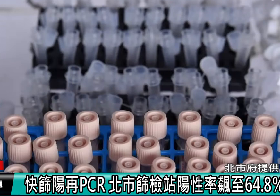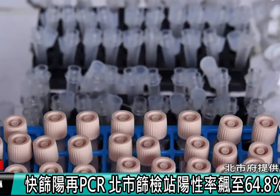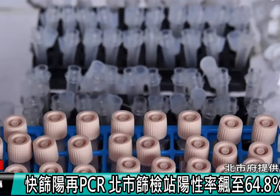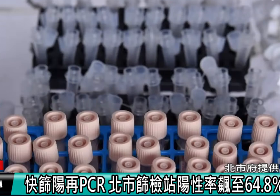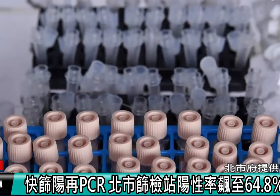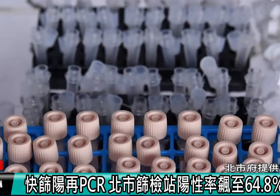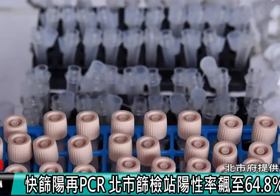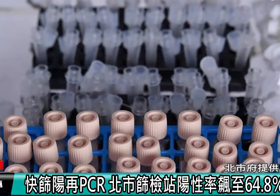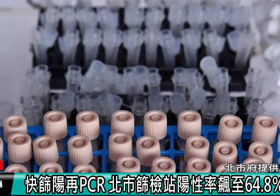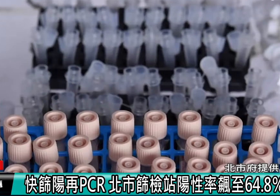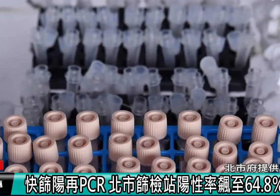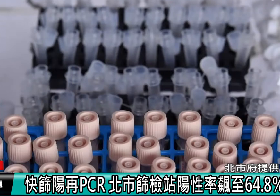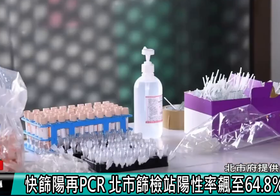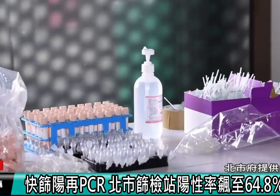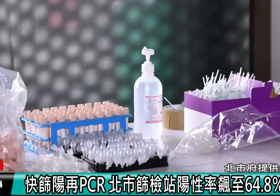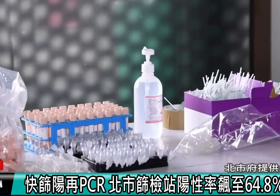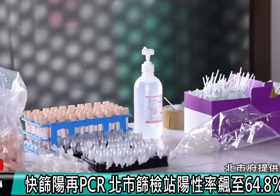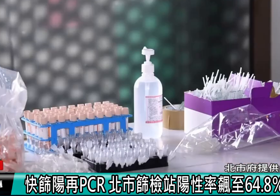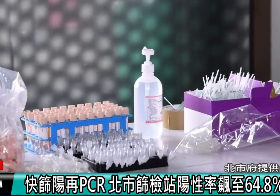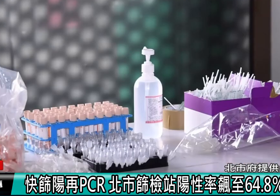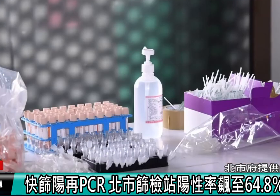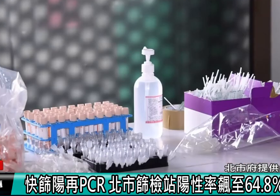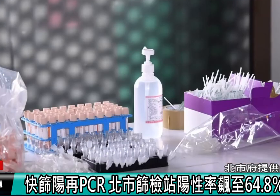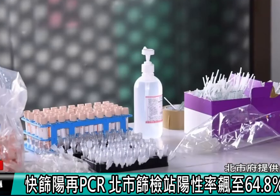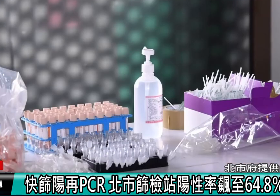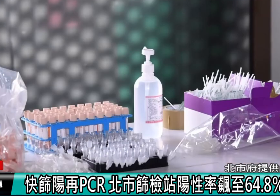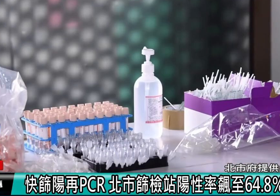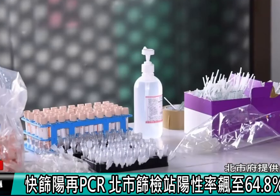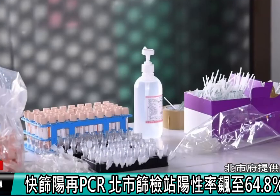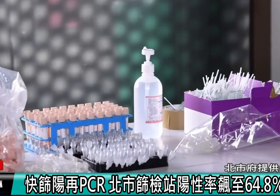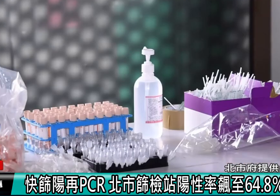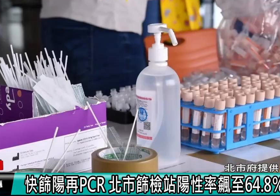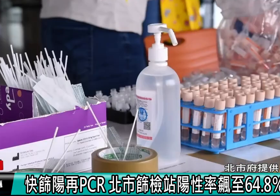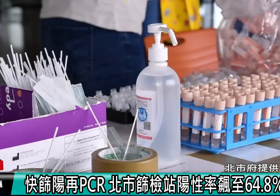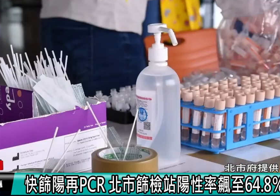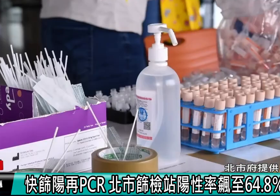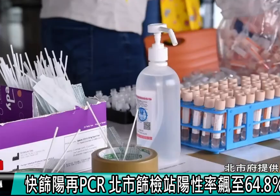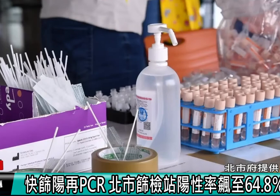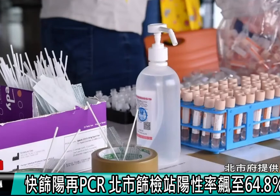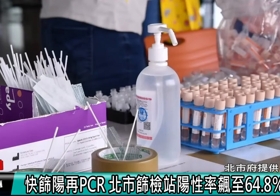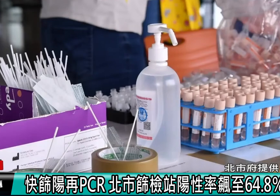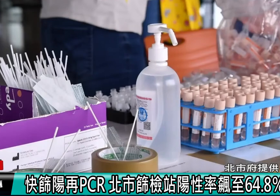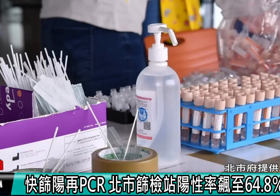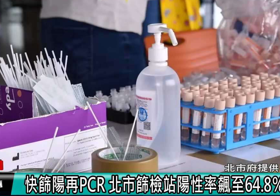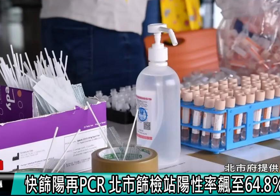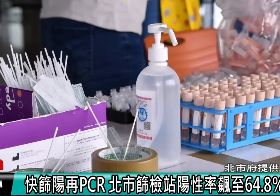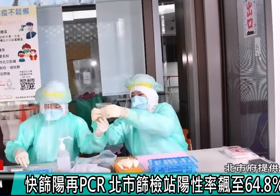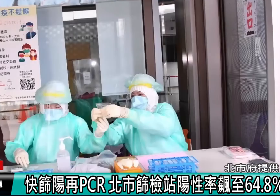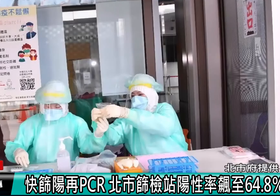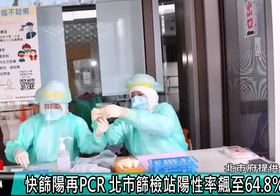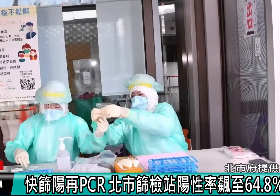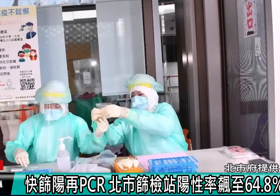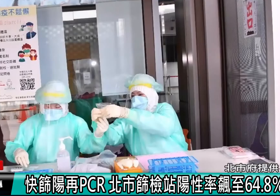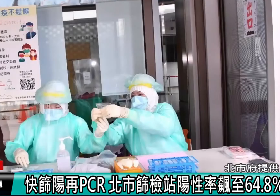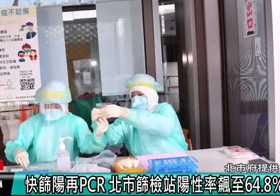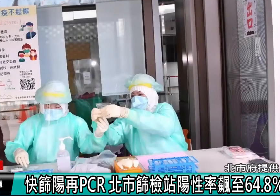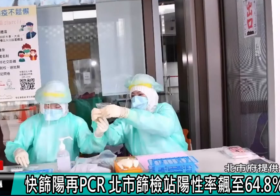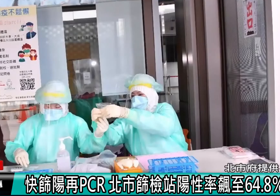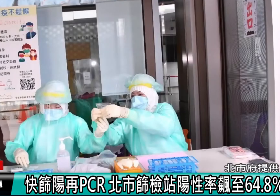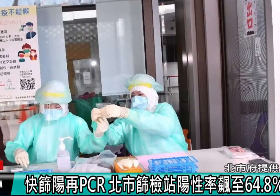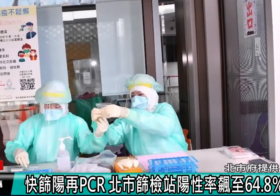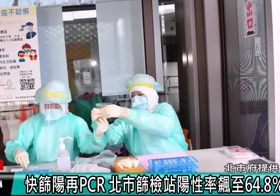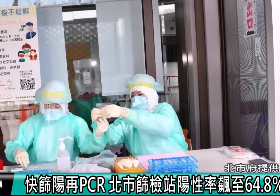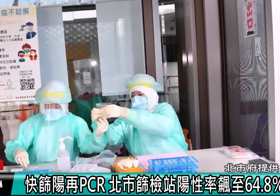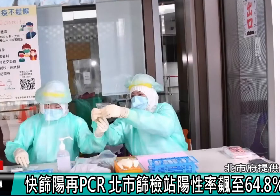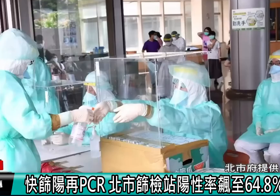要有足够的空间哦。第二点哦，动员需要时间的，因为装一个户外的空间，你